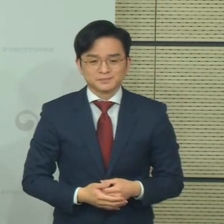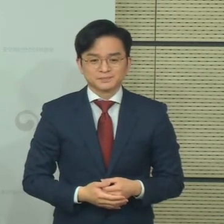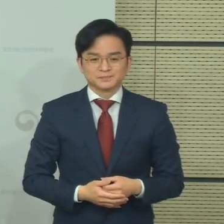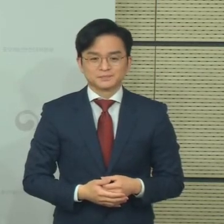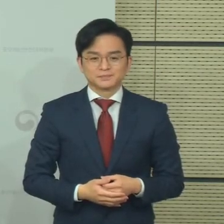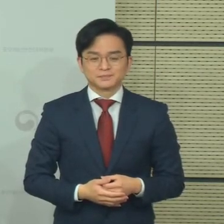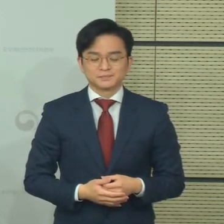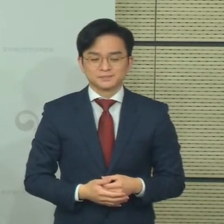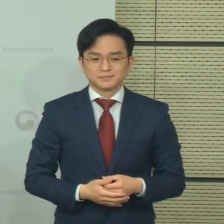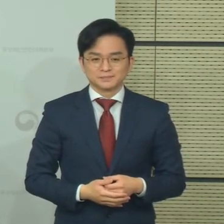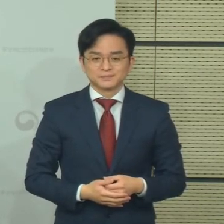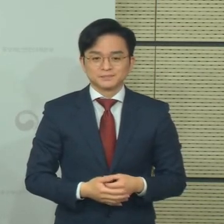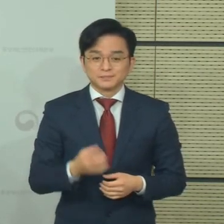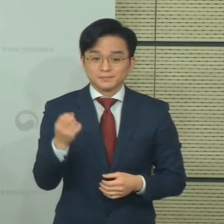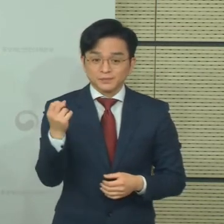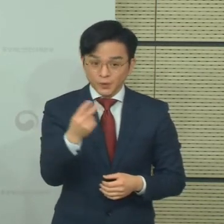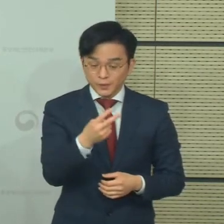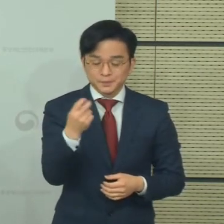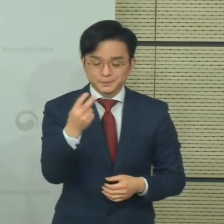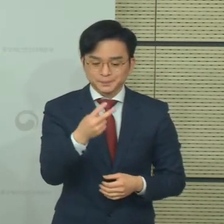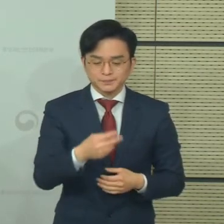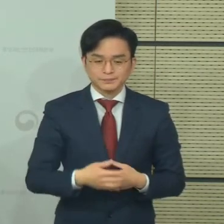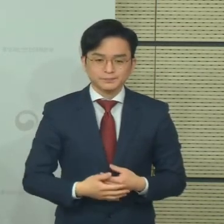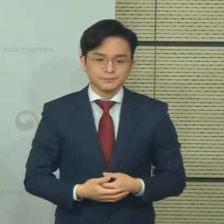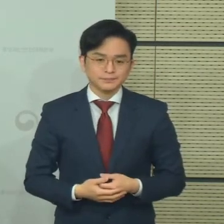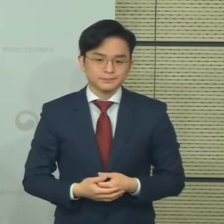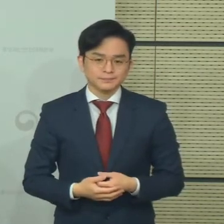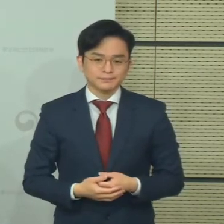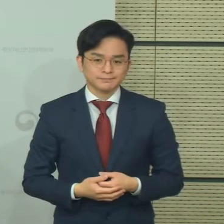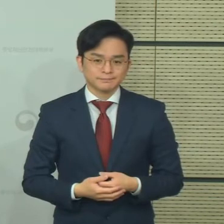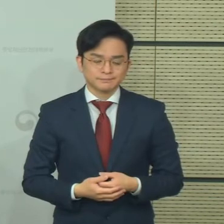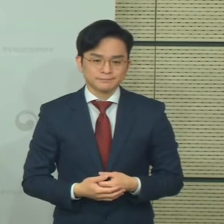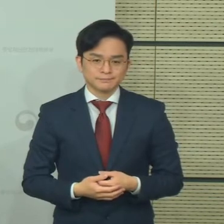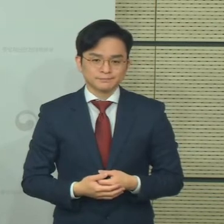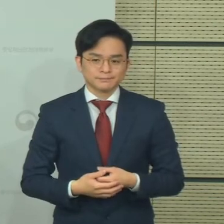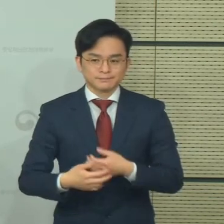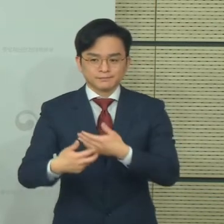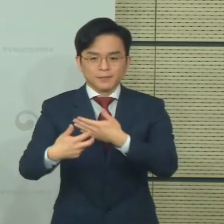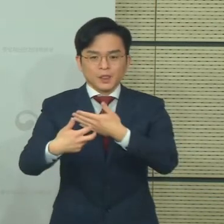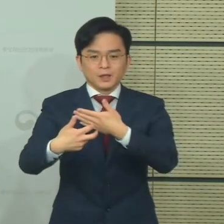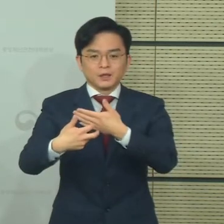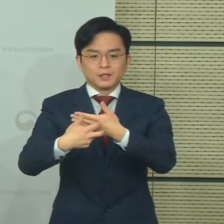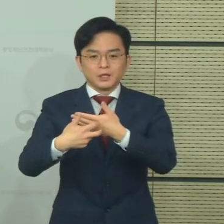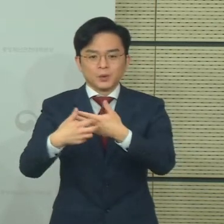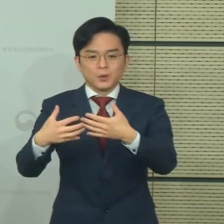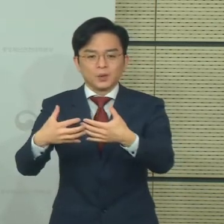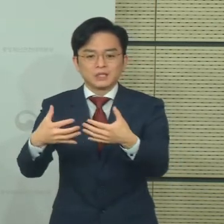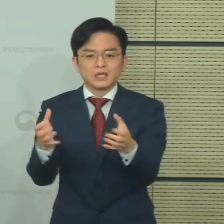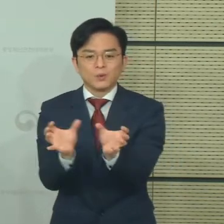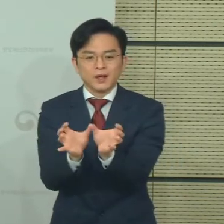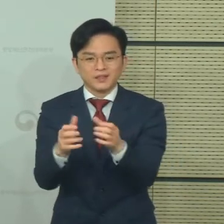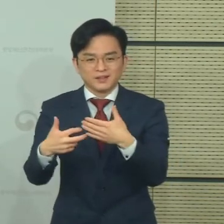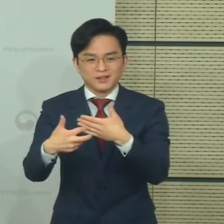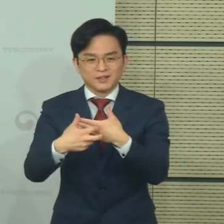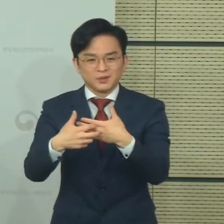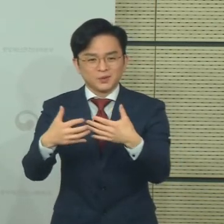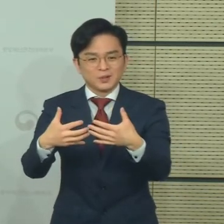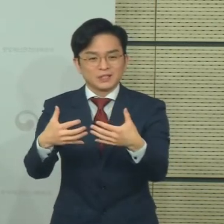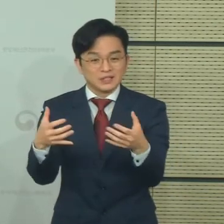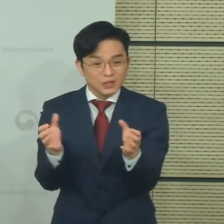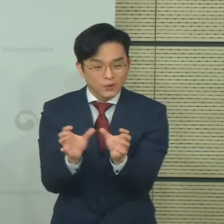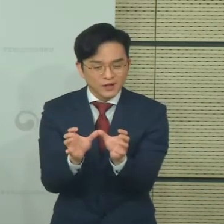그래서 이것이 마치 의료기관의 어떤 노력들을 저해하기 위한 뭐 그러한 어떤 방식으로 일단 행해지는